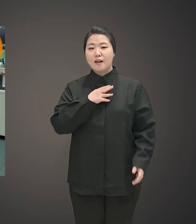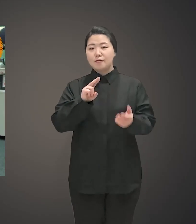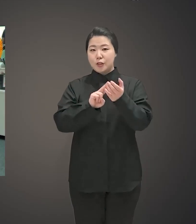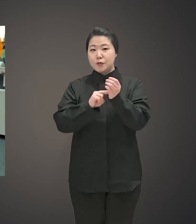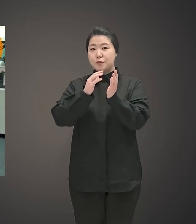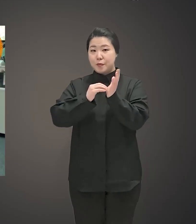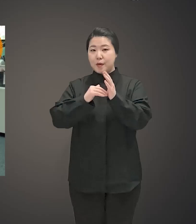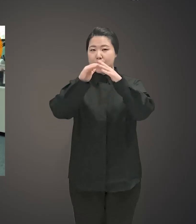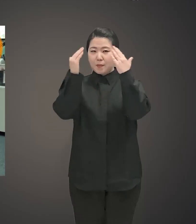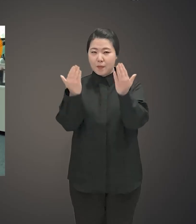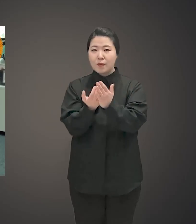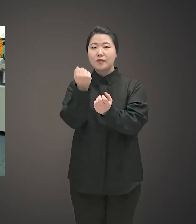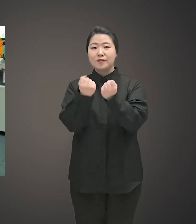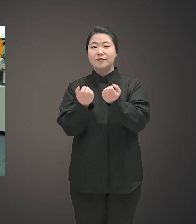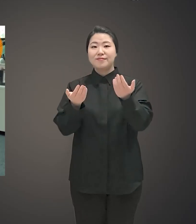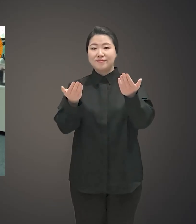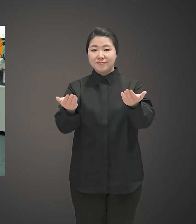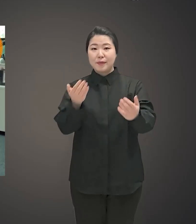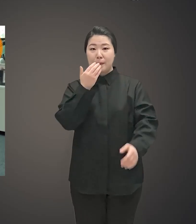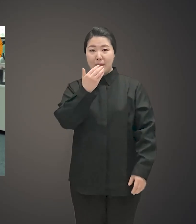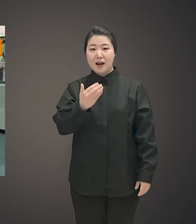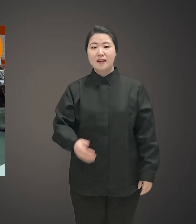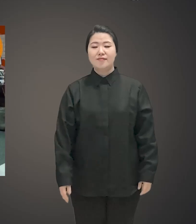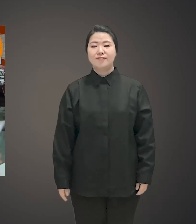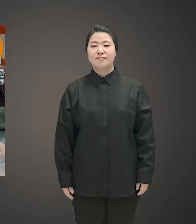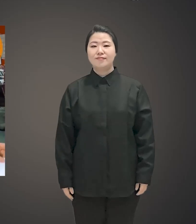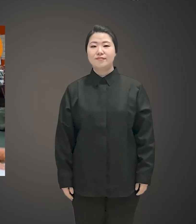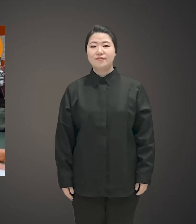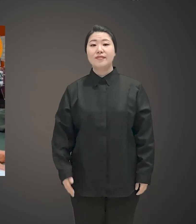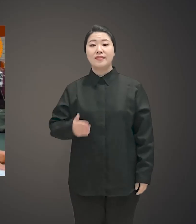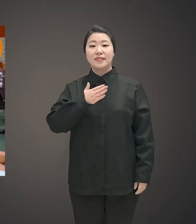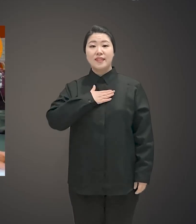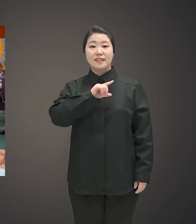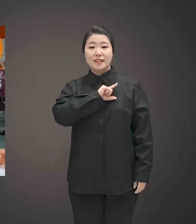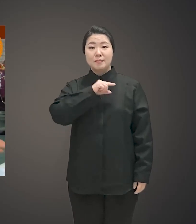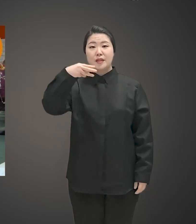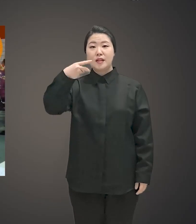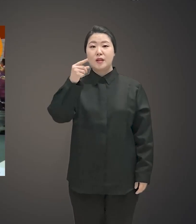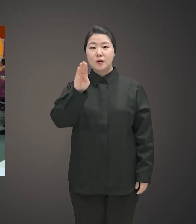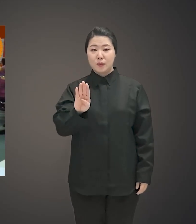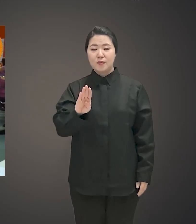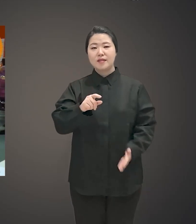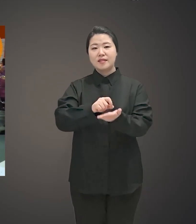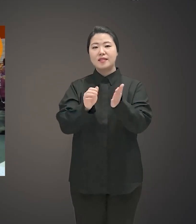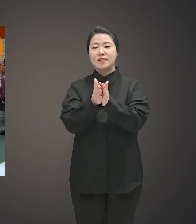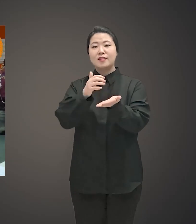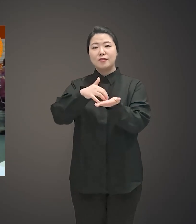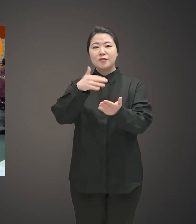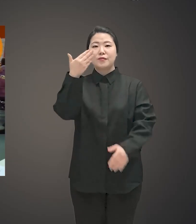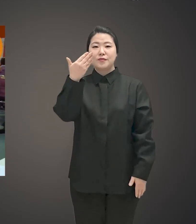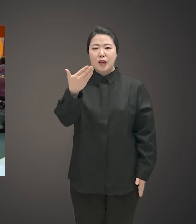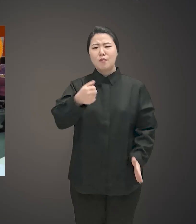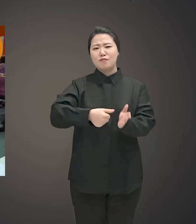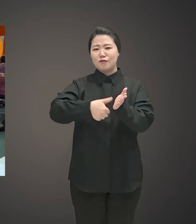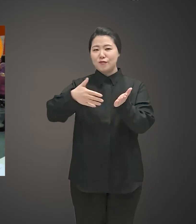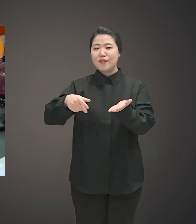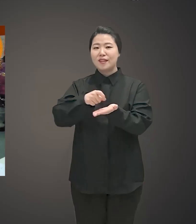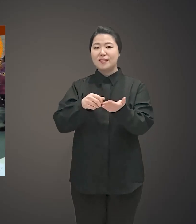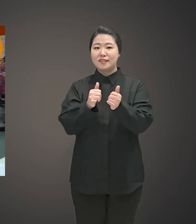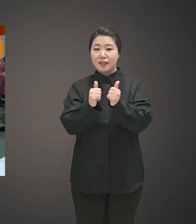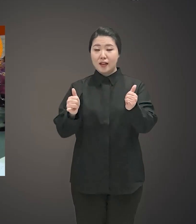제가 숨은 비밀을 전부 알려드릴 수 있습니다. So my name is Rob Moore and I'm a 9-times best-selling